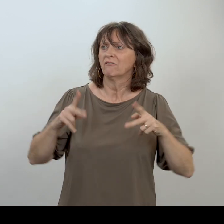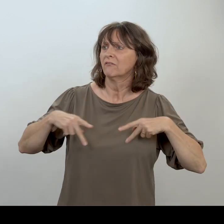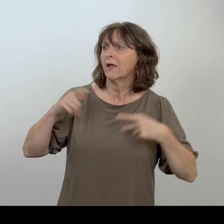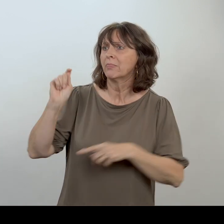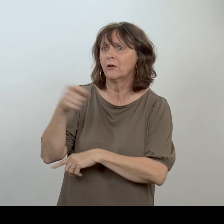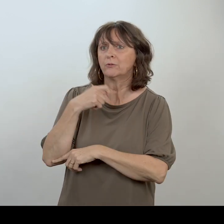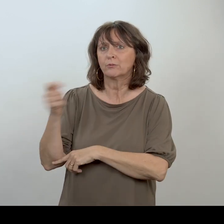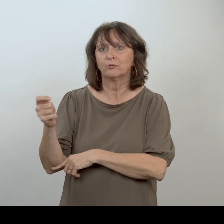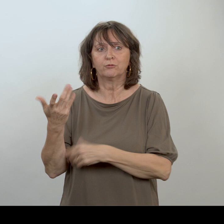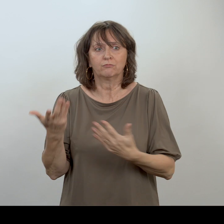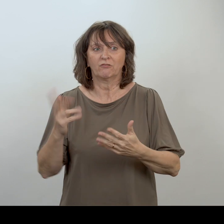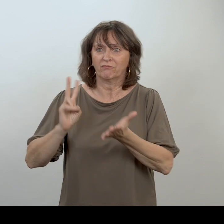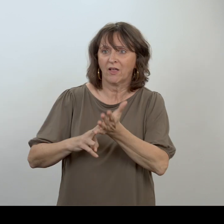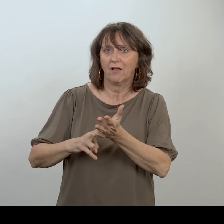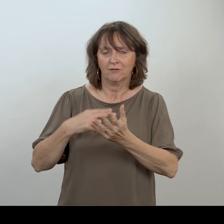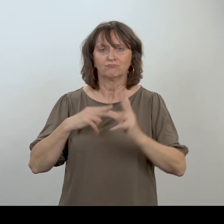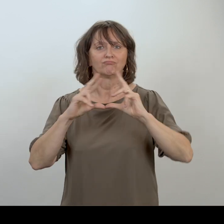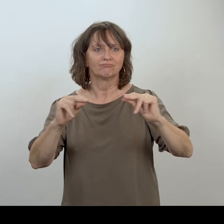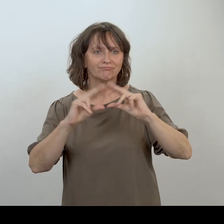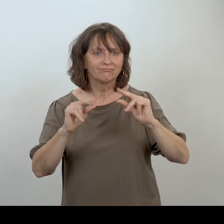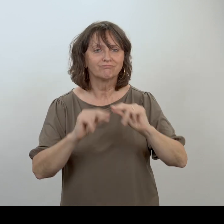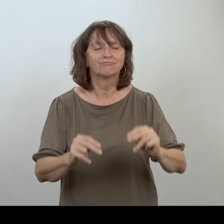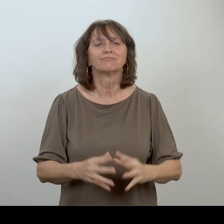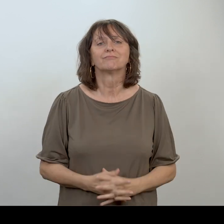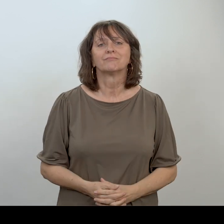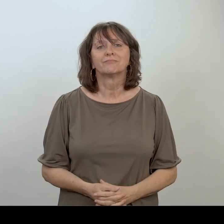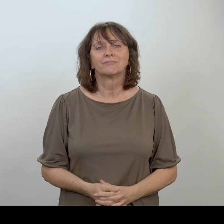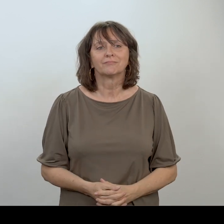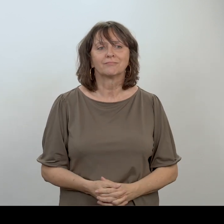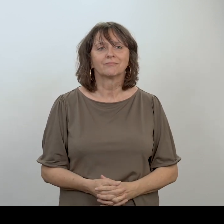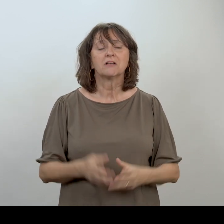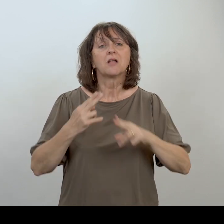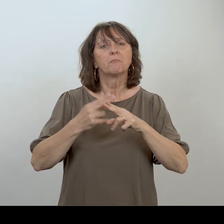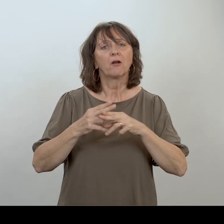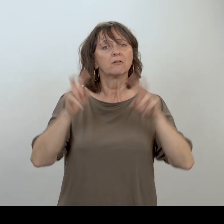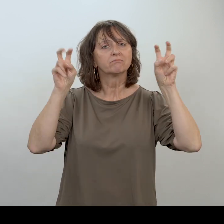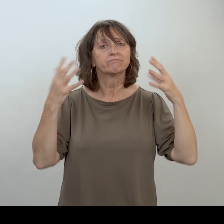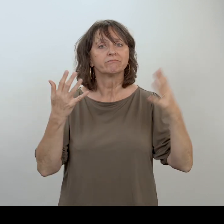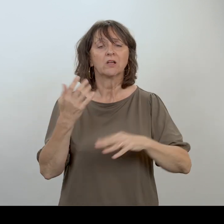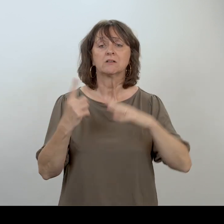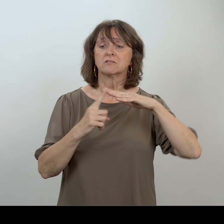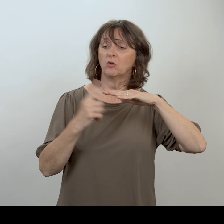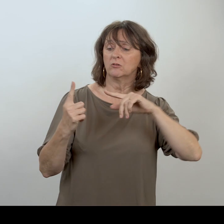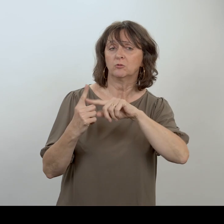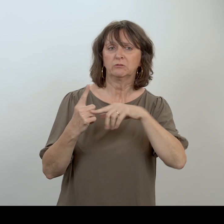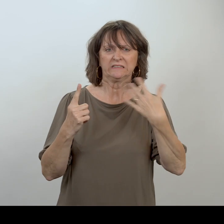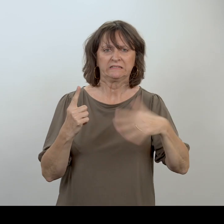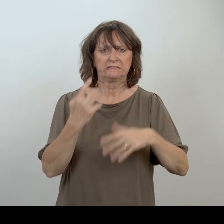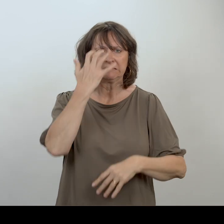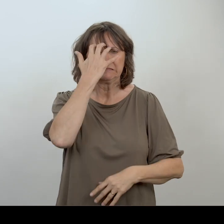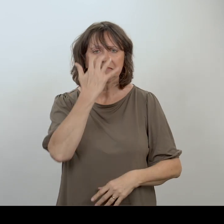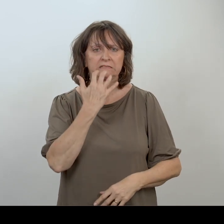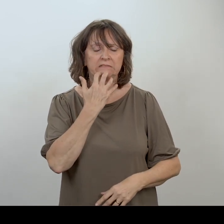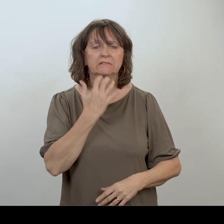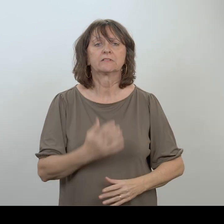est inspirée directement de la vie dans la nature. Elle s'appelle « Tragique solitude ».